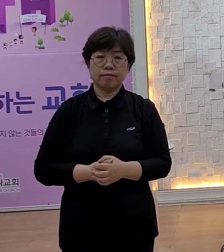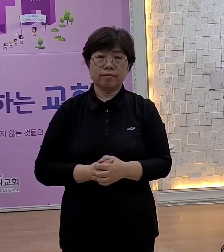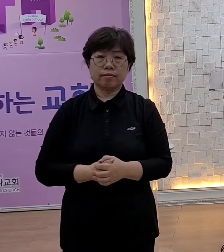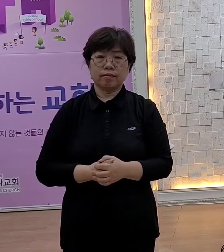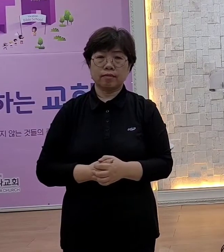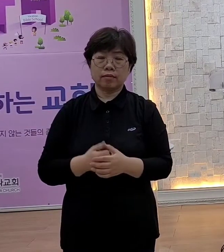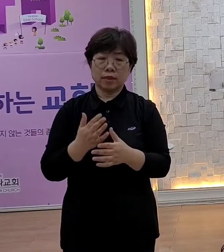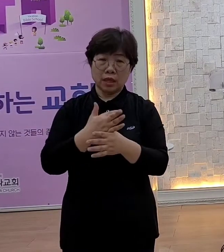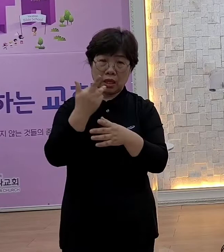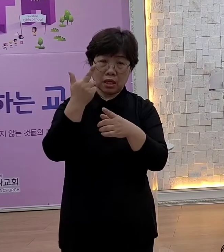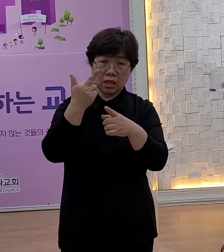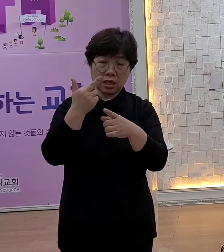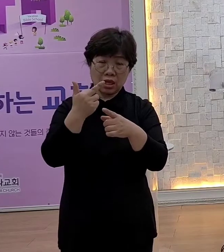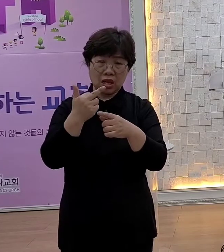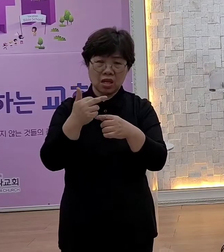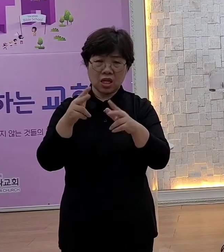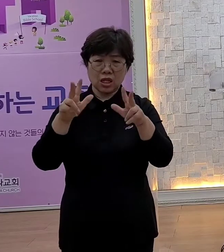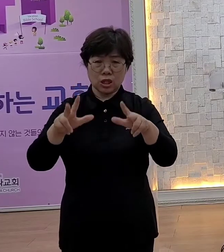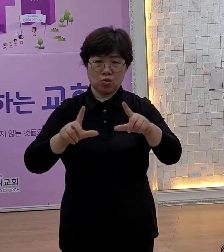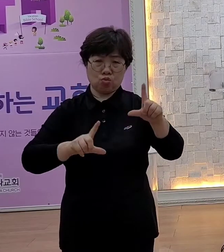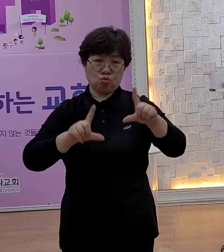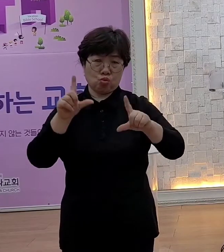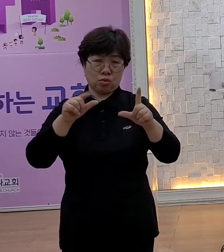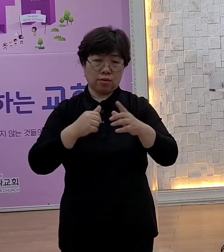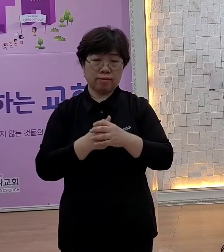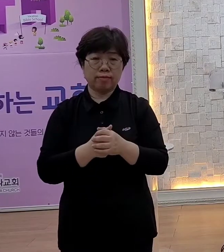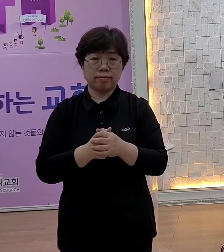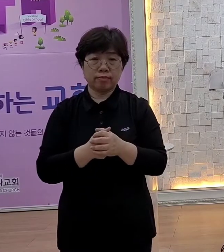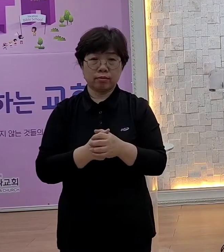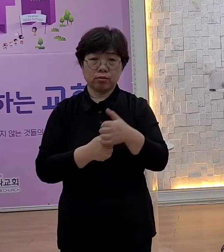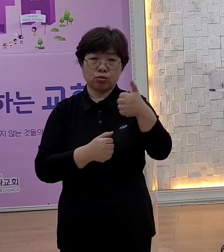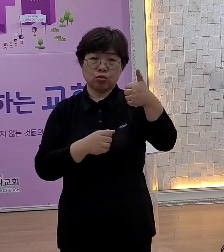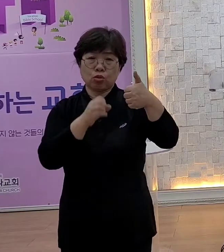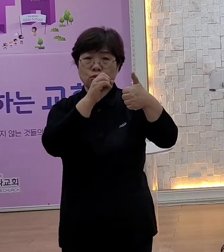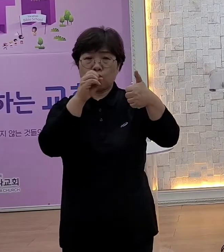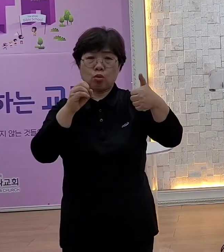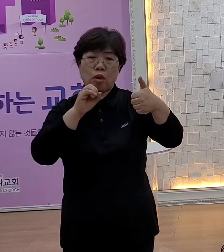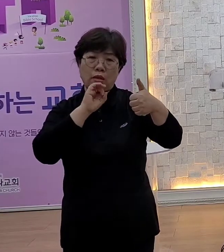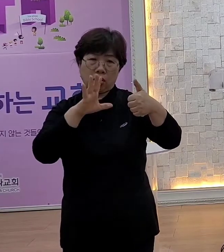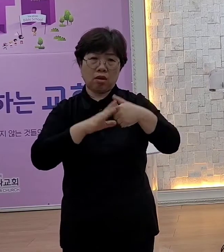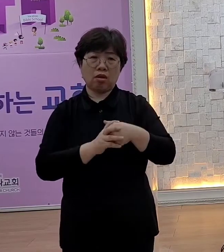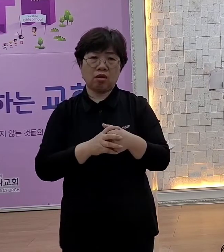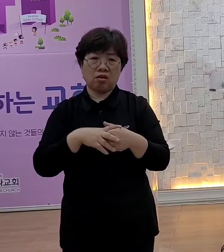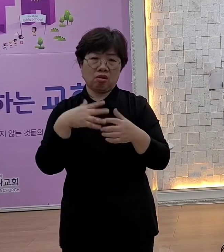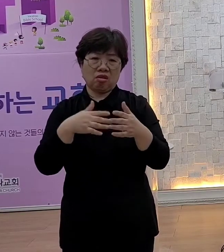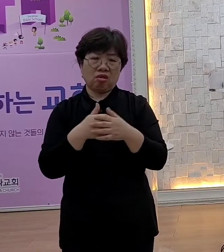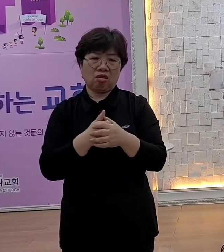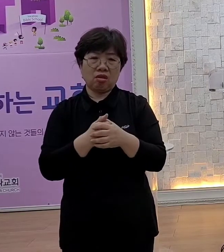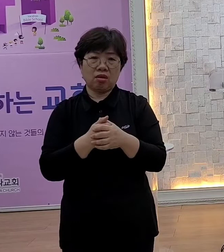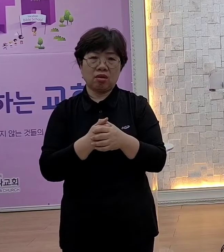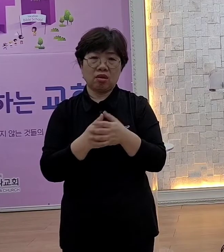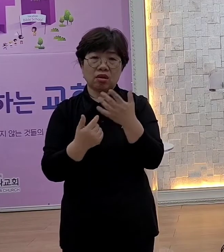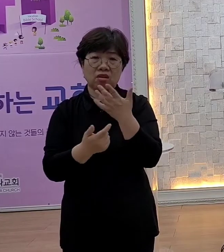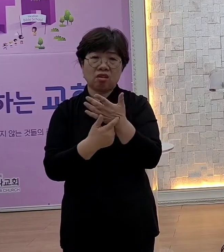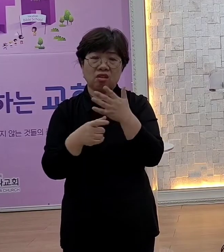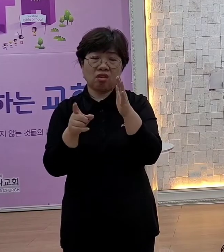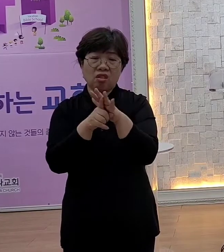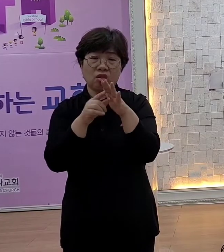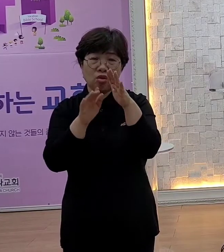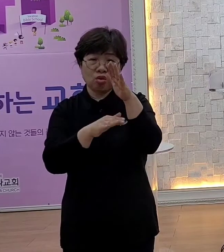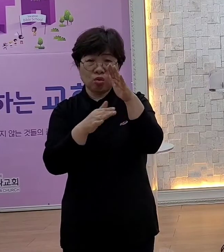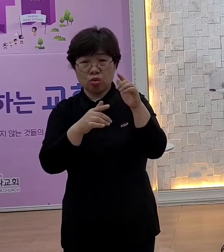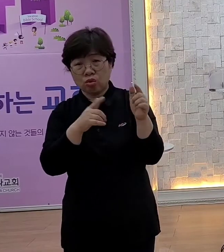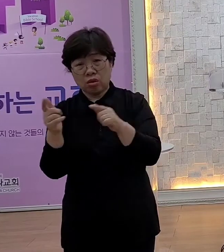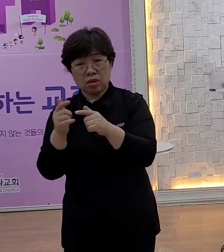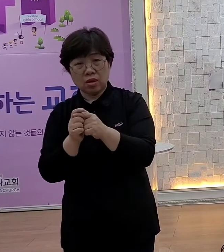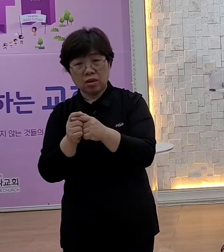이게 양산의 지금 현주소예요. 5%도 아니죠. 이제는 껍데기 신자들, 형식적인